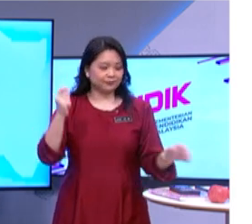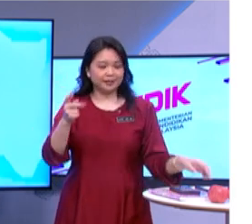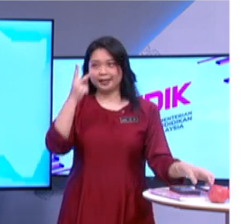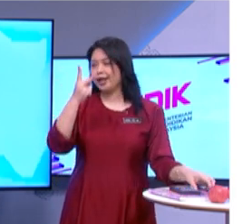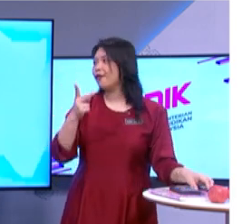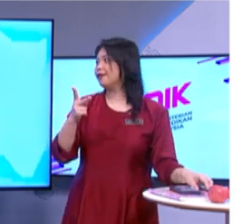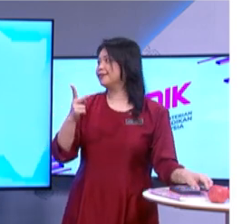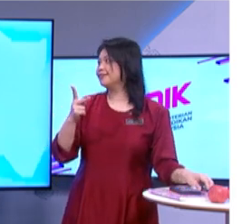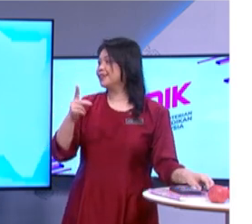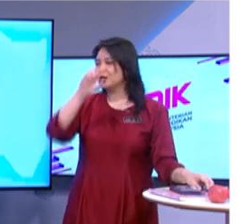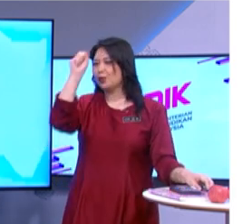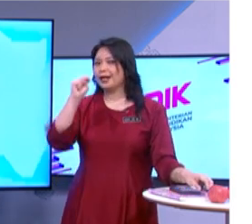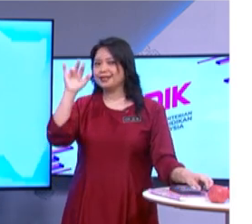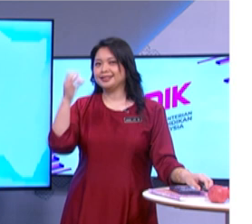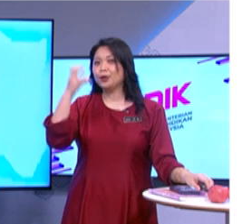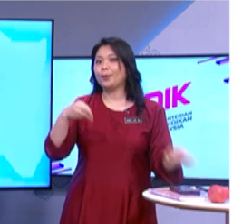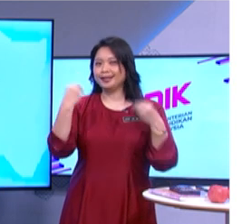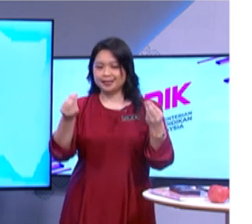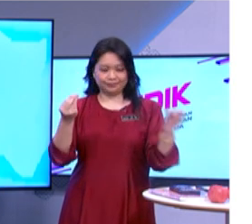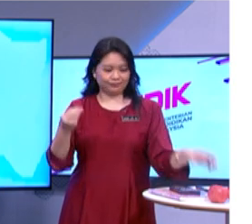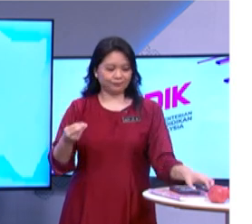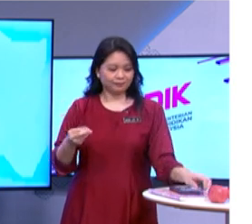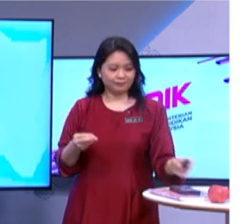setengah Hai soalnya chegou bagi